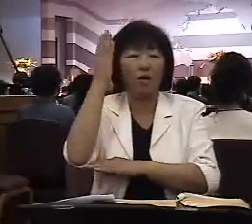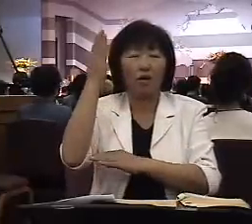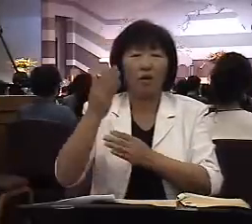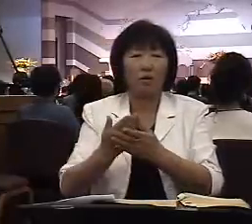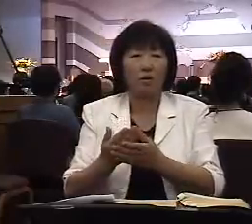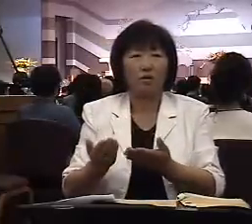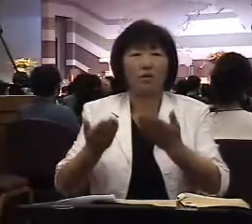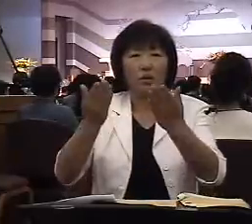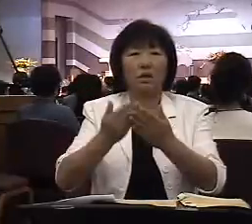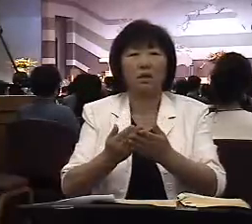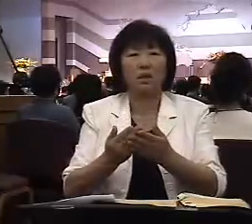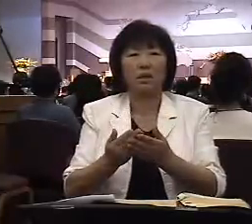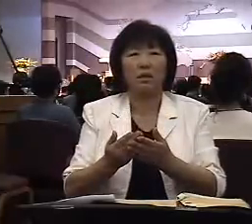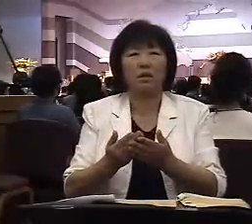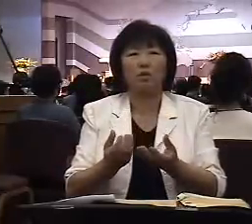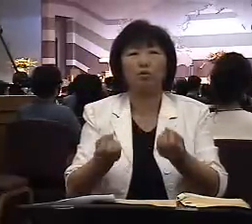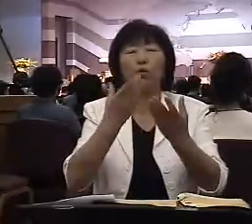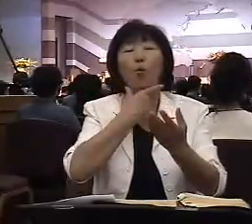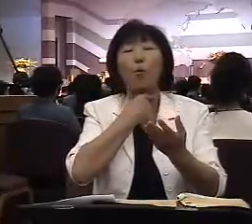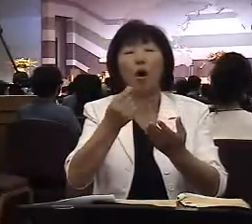이름으로 축원합니다.